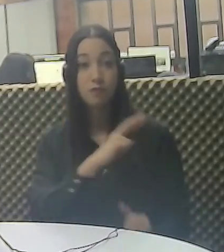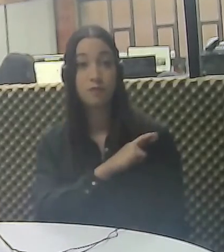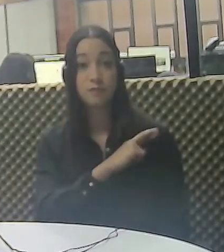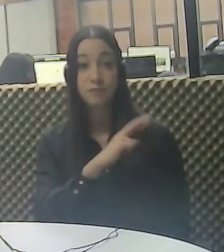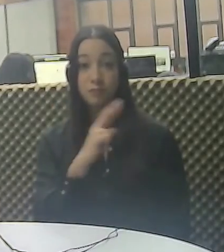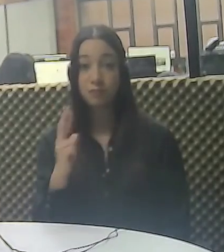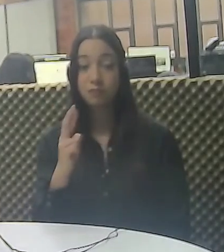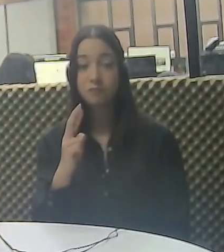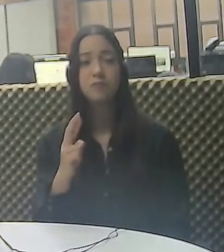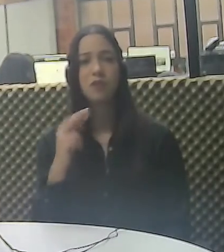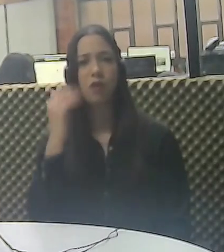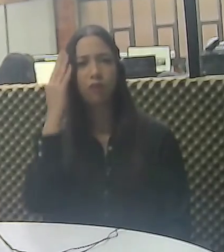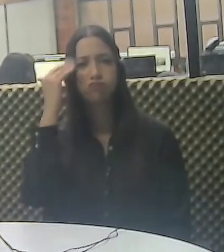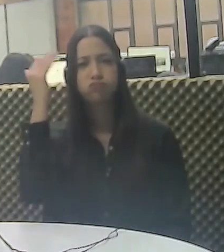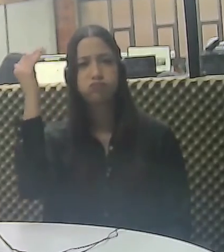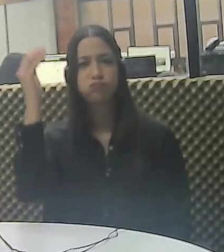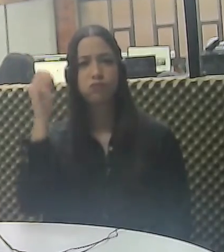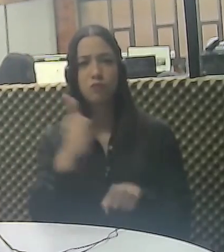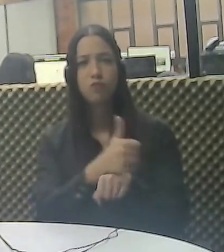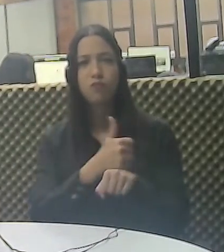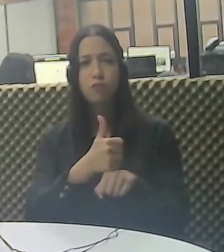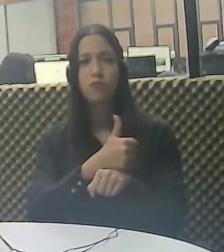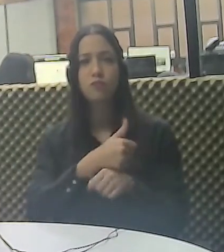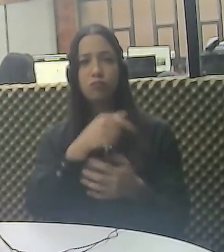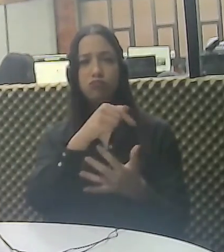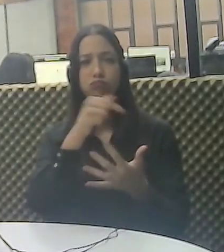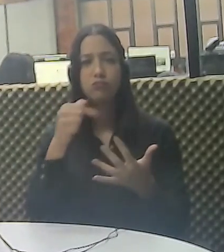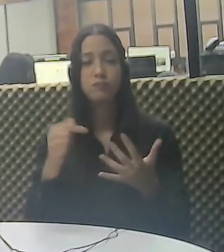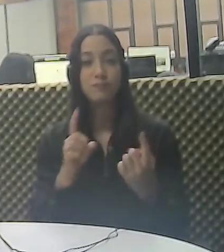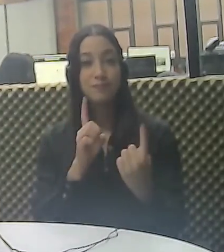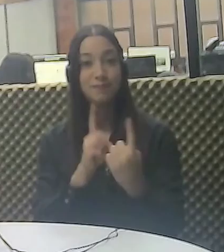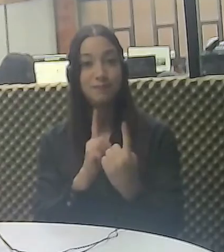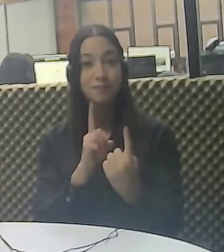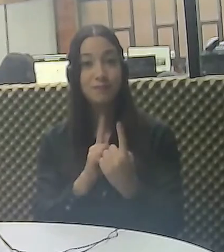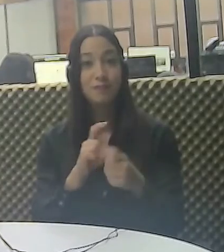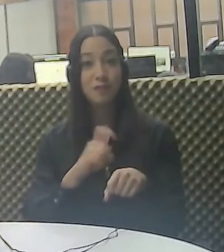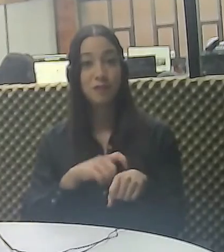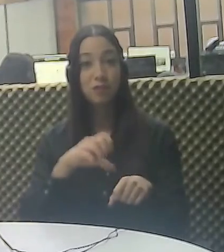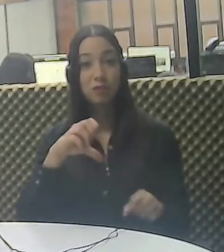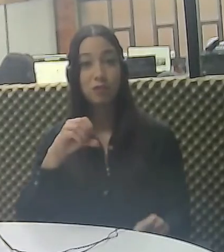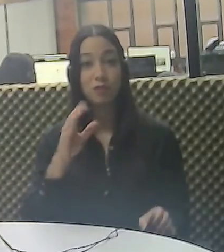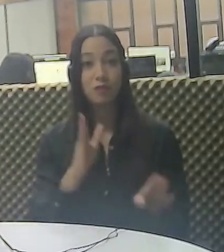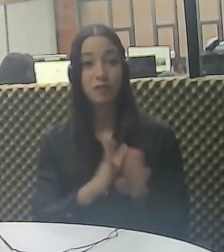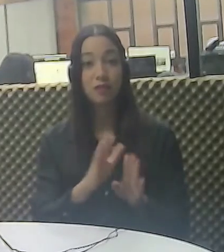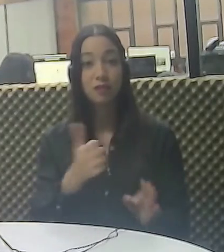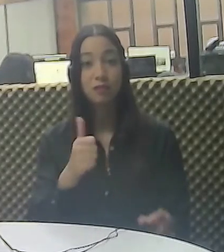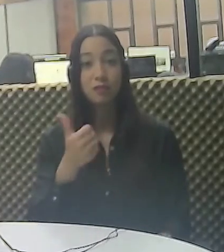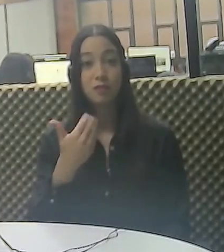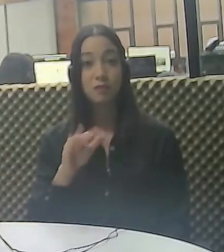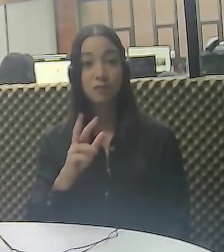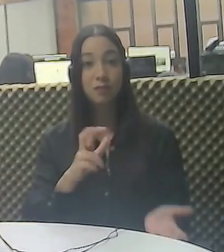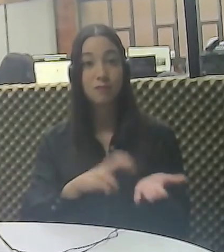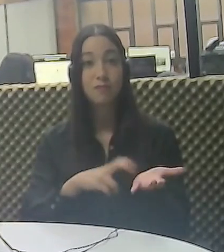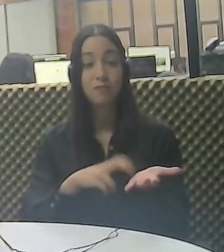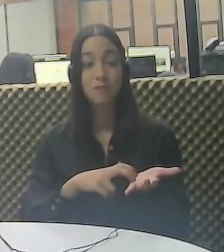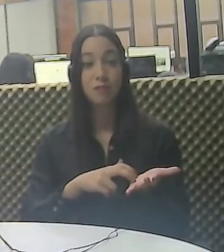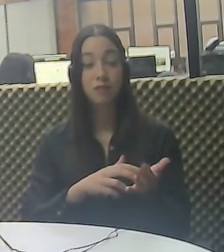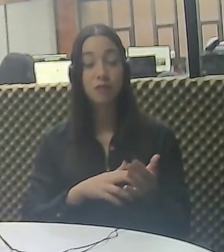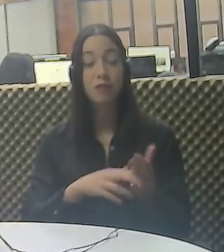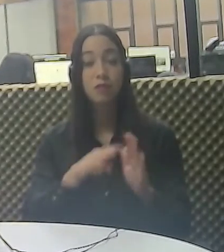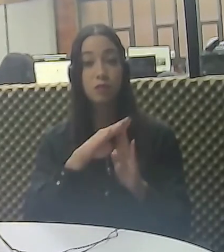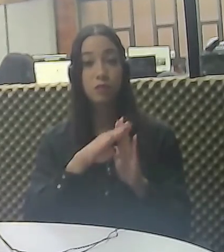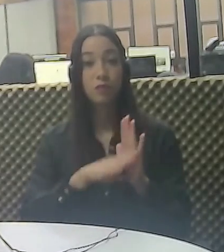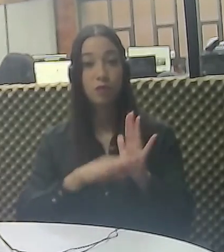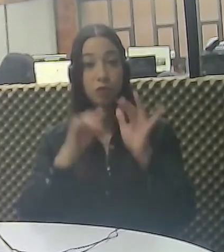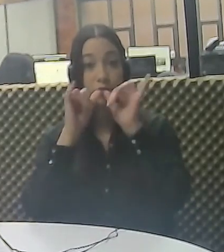e BS selers de diversas categorias o atendimento é feito das 9 às 11:30 da manhã conforme o itinerário